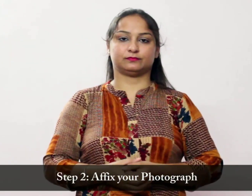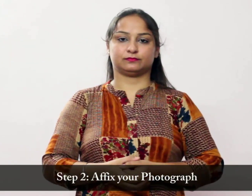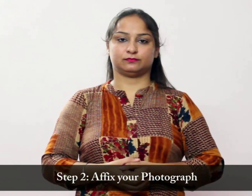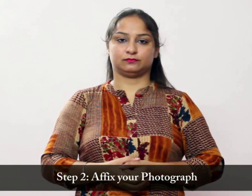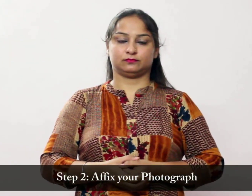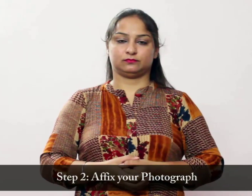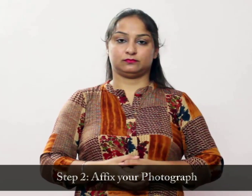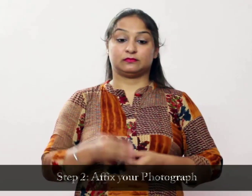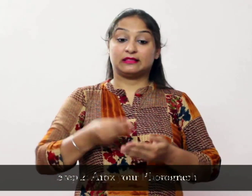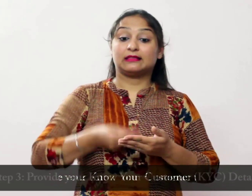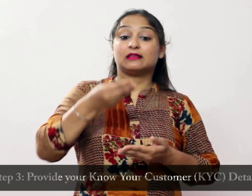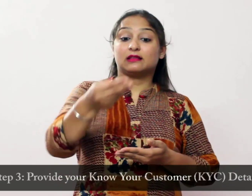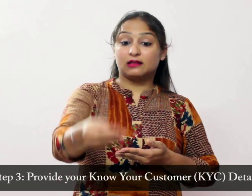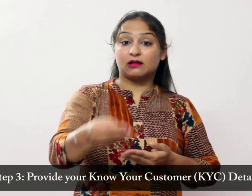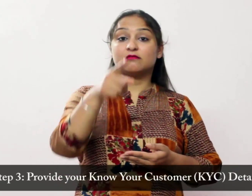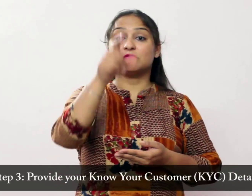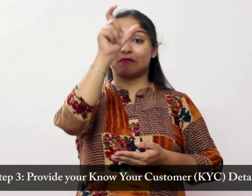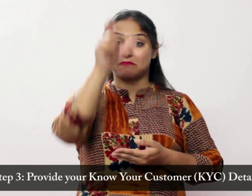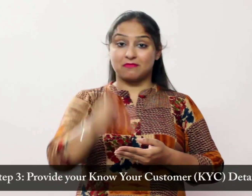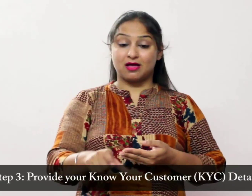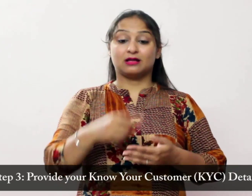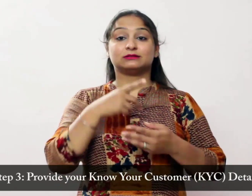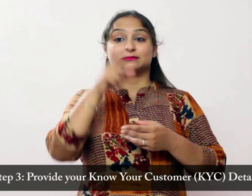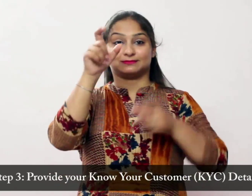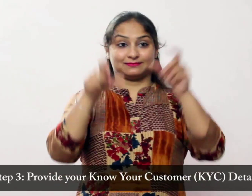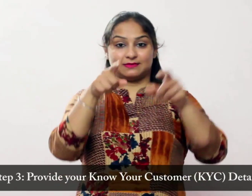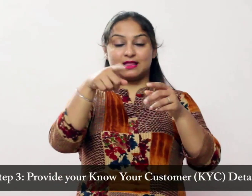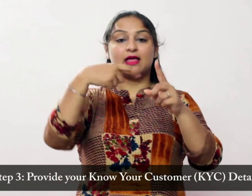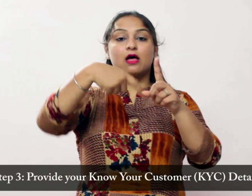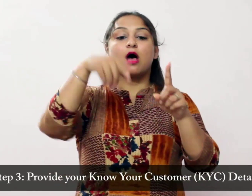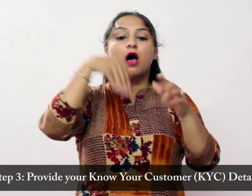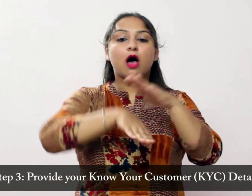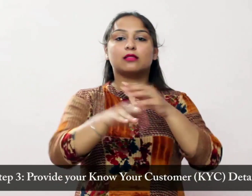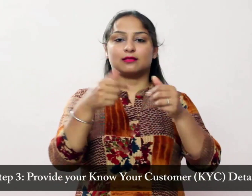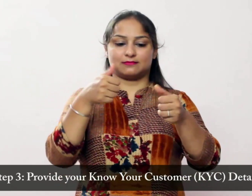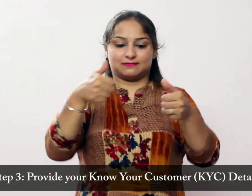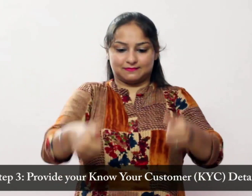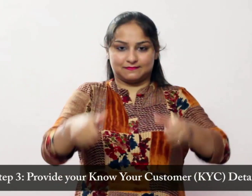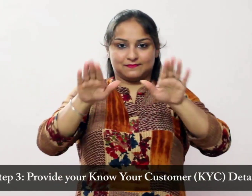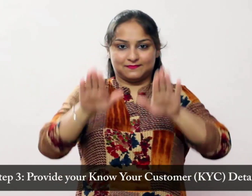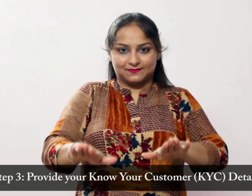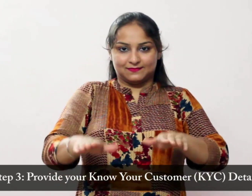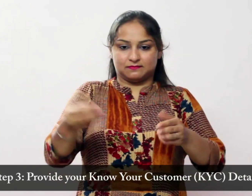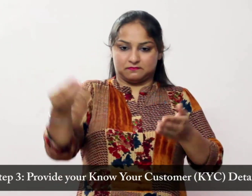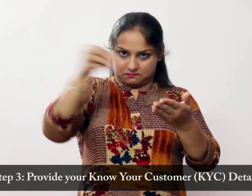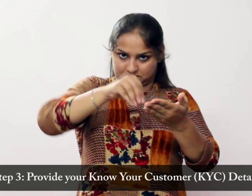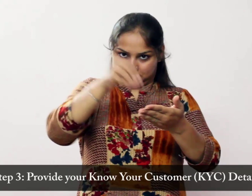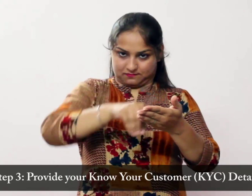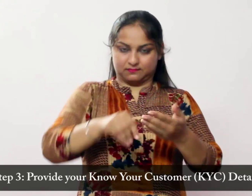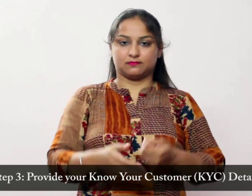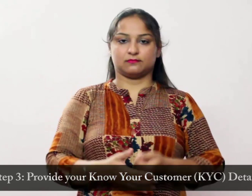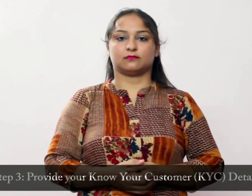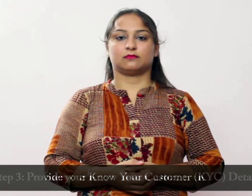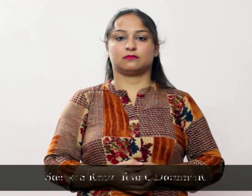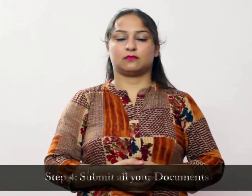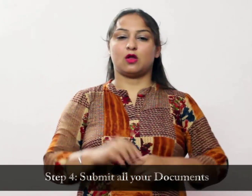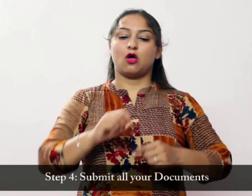चरण 2 अपनी तस्वीर को प्रभावी करें। चरण 3 अपने ग्राहक KYC विवरण को